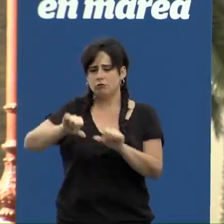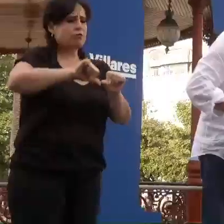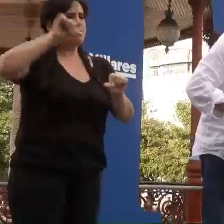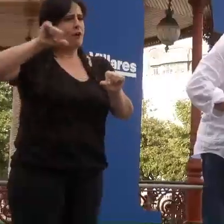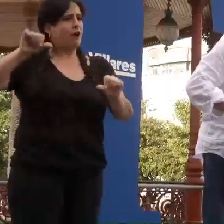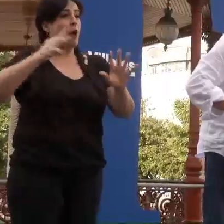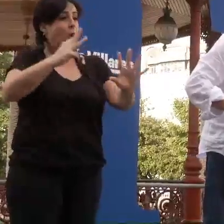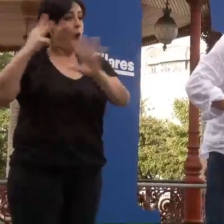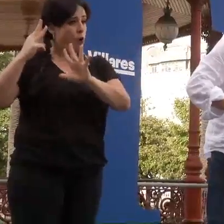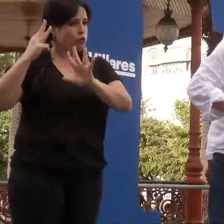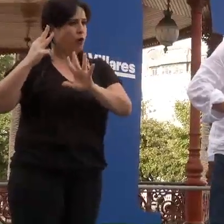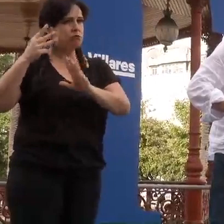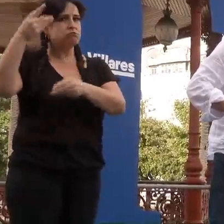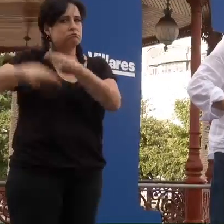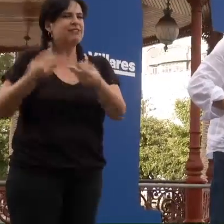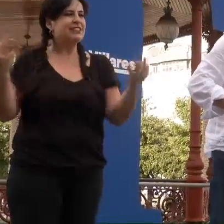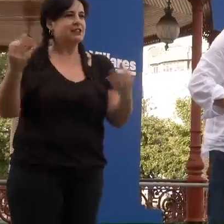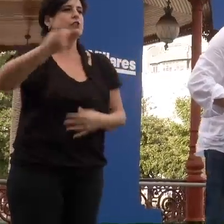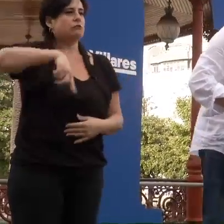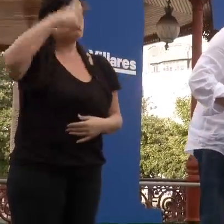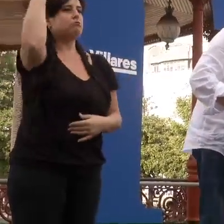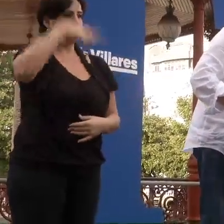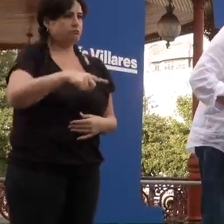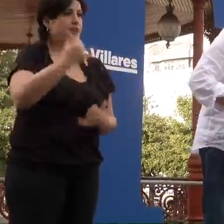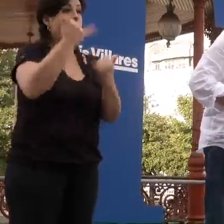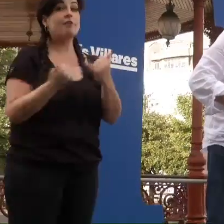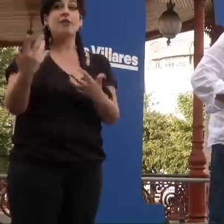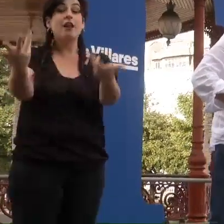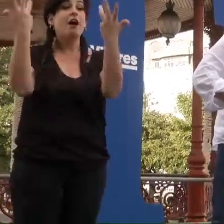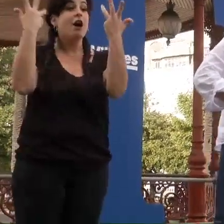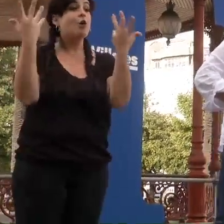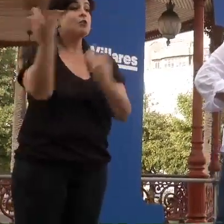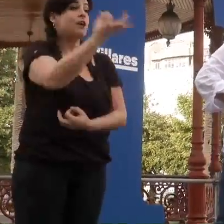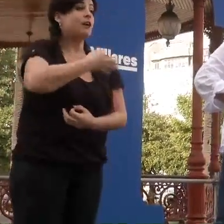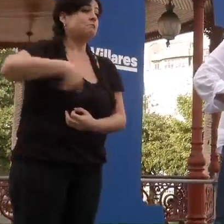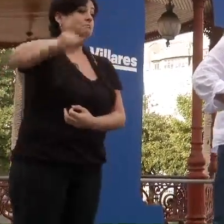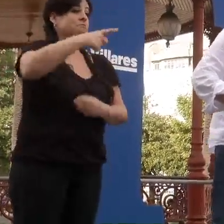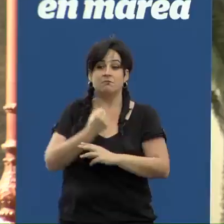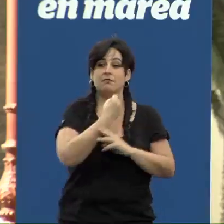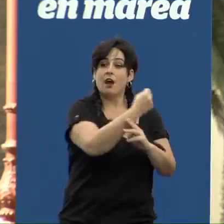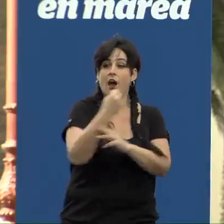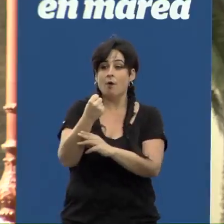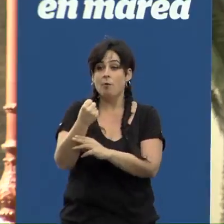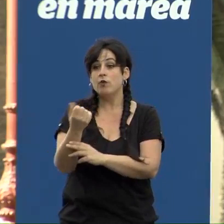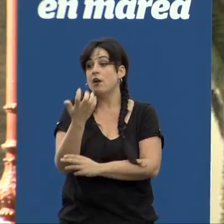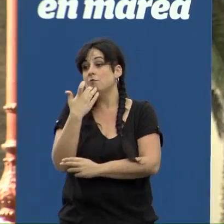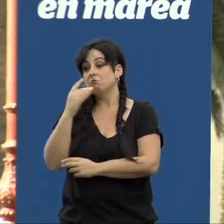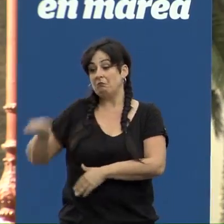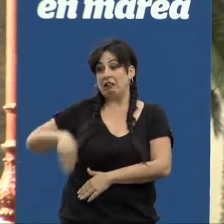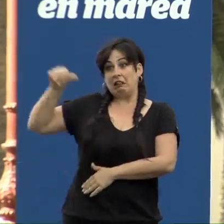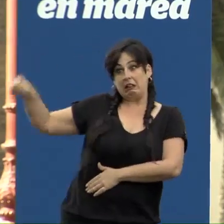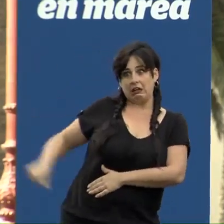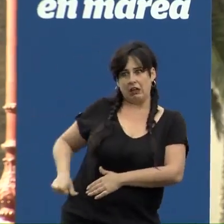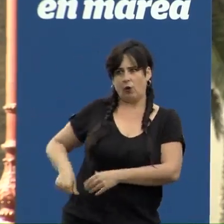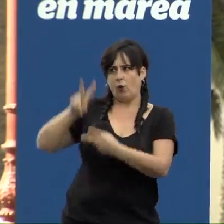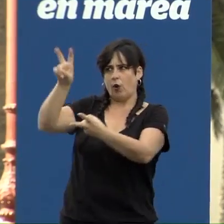anos. Dixestes que todos tiñamos que arrimar o ombro e baixasteslle os impostos ás grandes fortunas mentras que non o